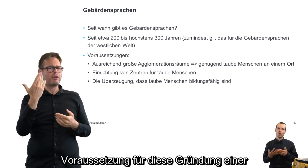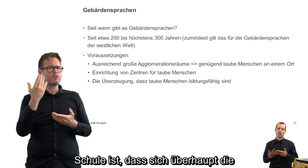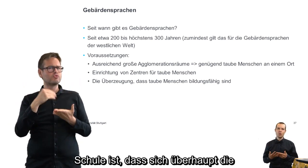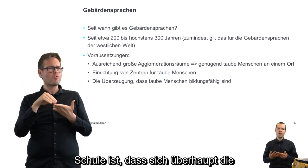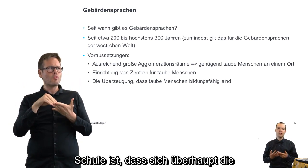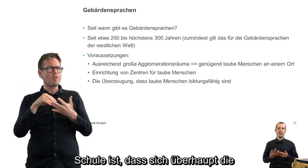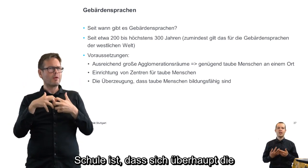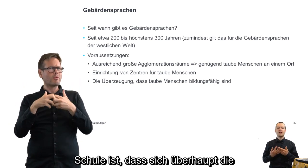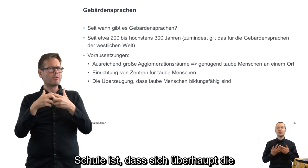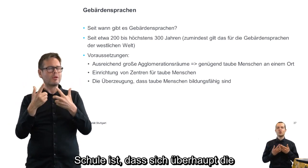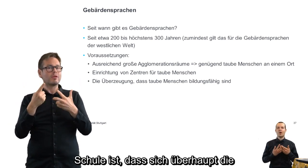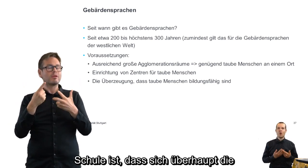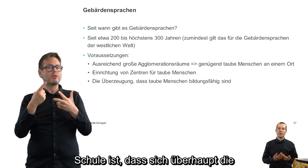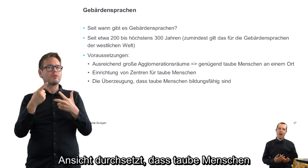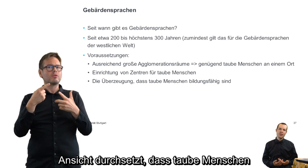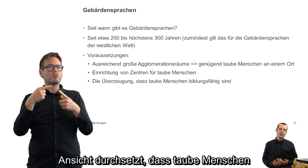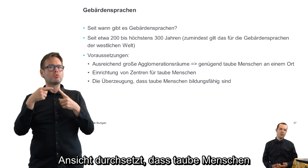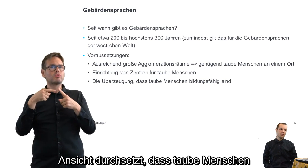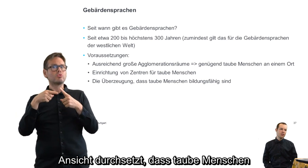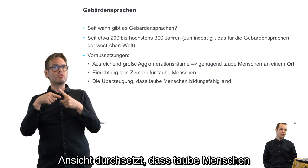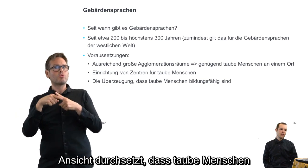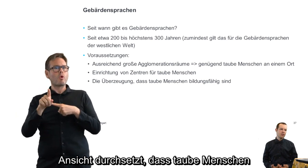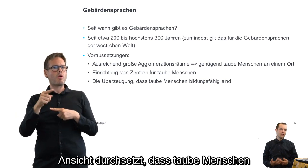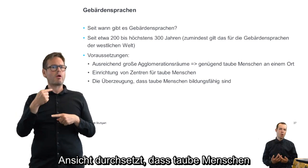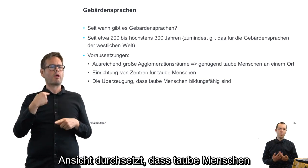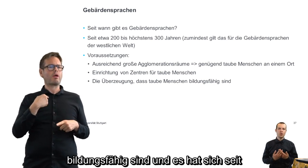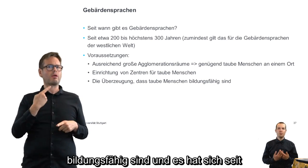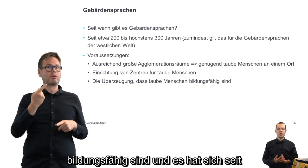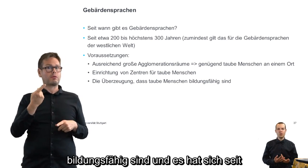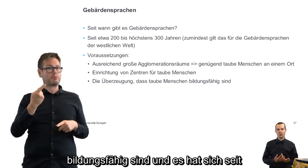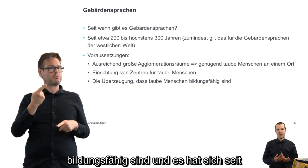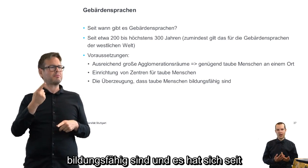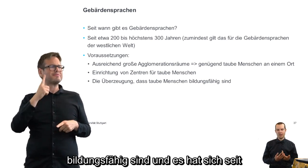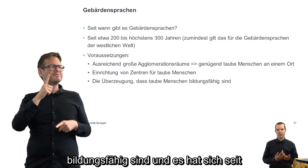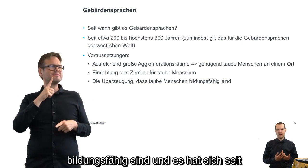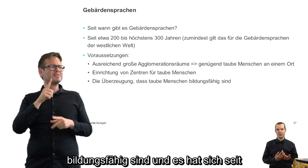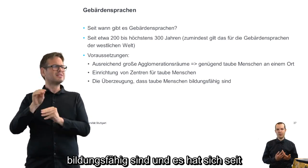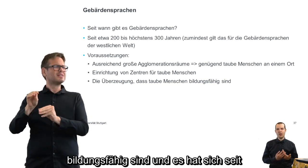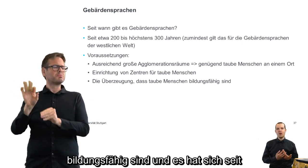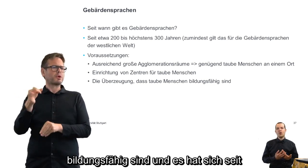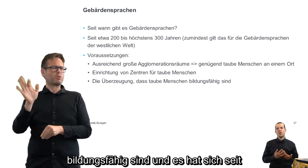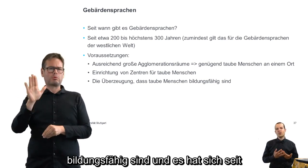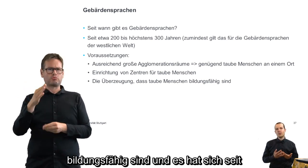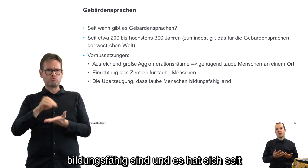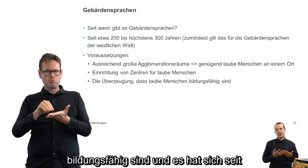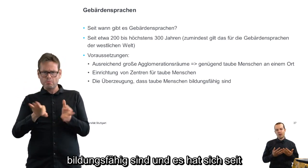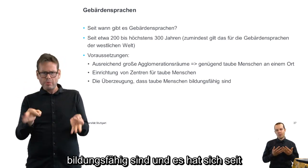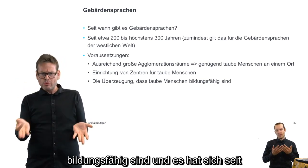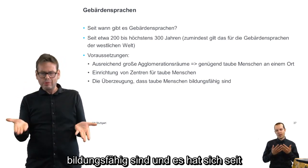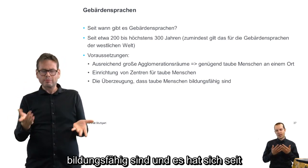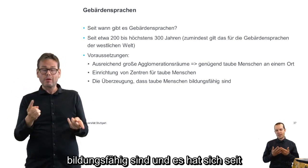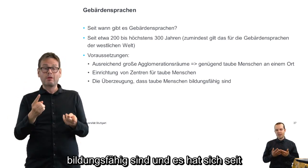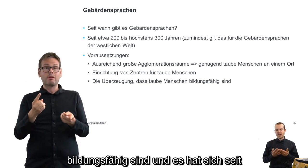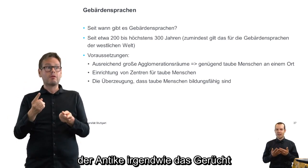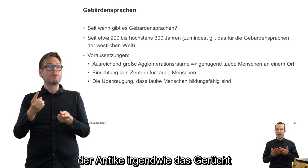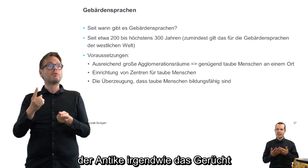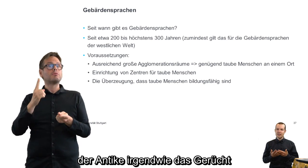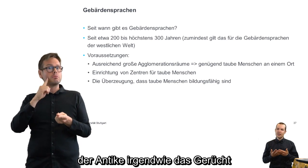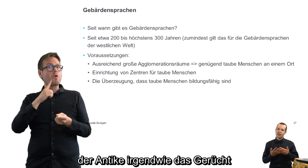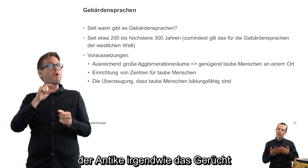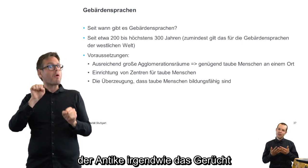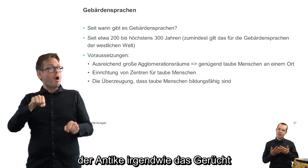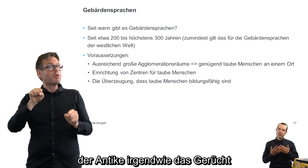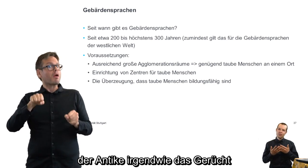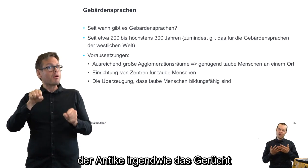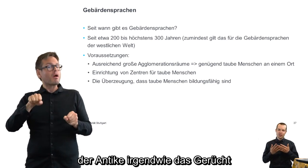für diese Gründung der Schulen ist, dass sich überhaupt die Ansicht durchsetzt, dass taube Menschen bildungsfähig sind. Und es hat sich seit der